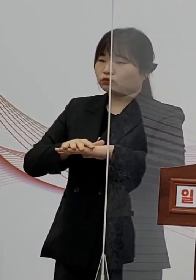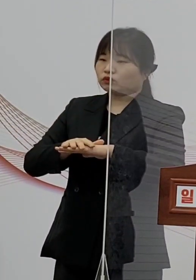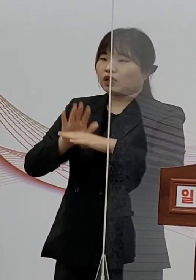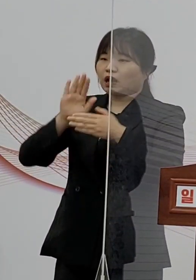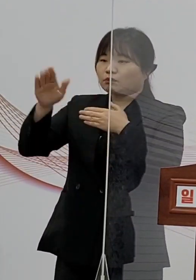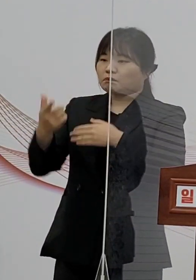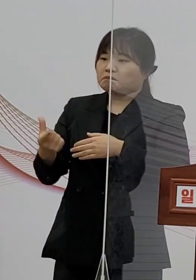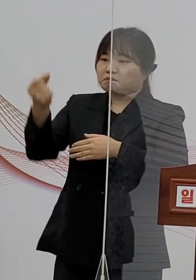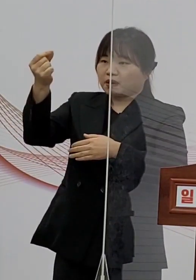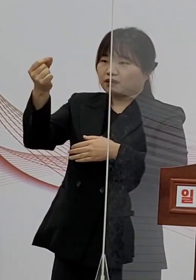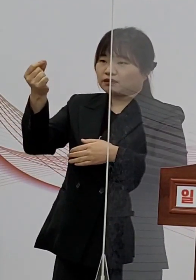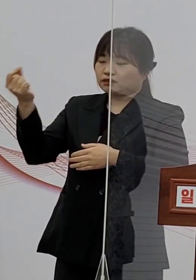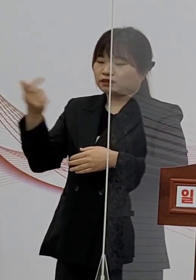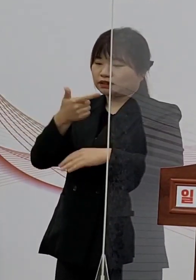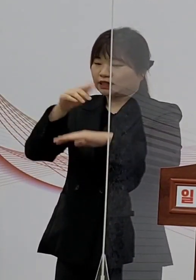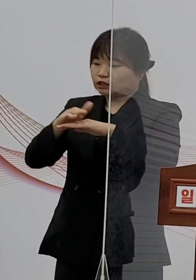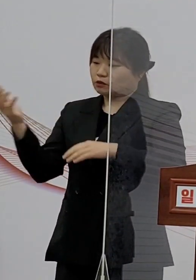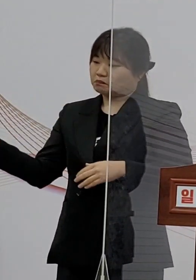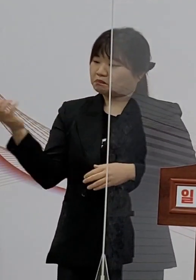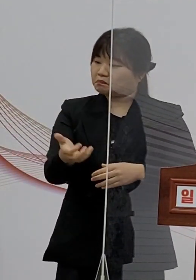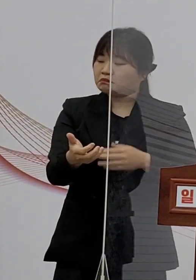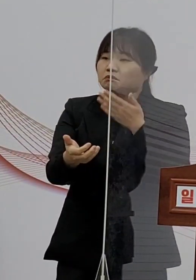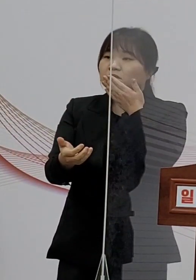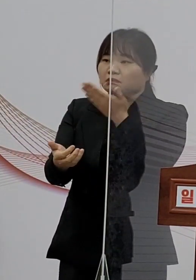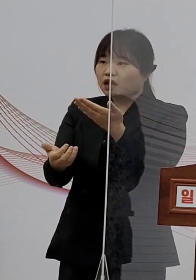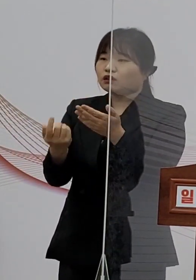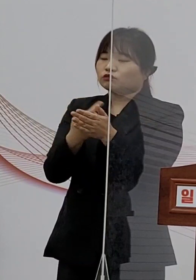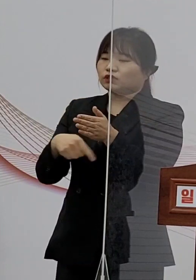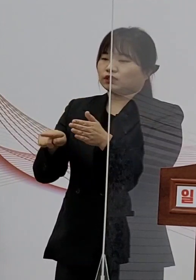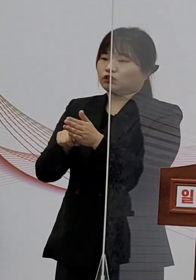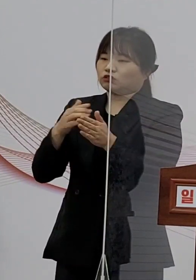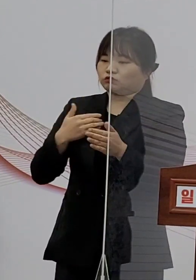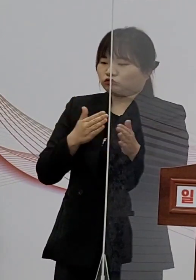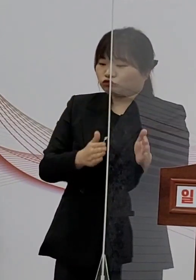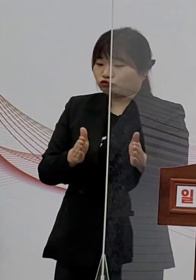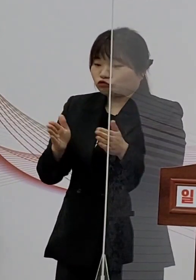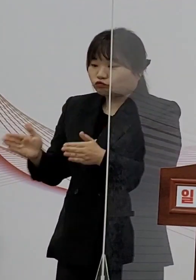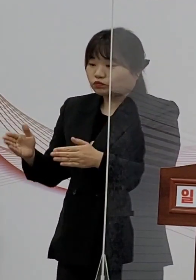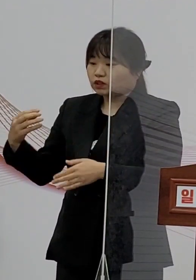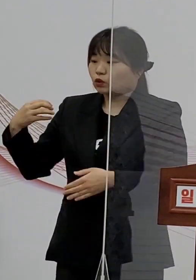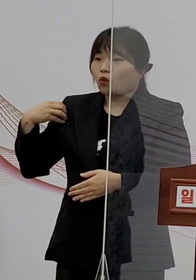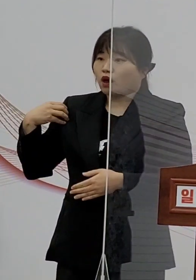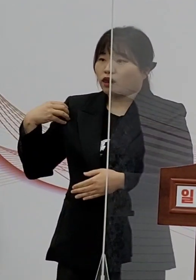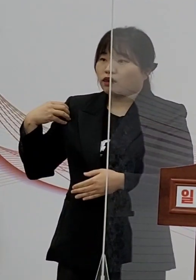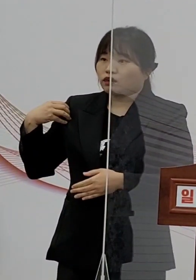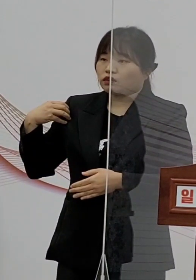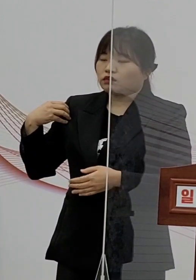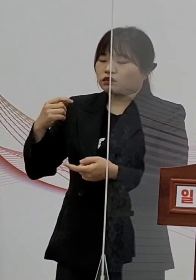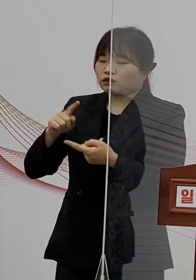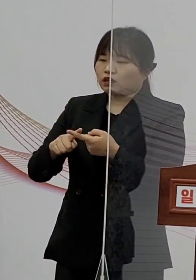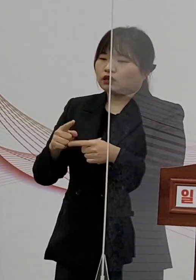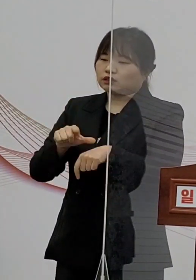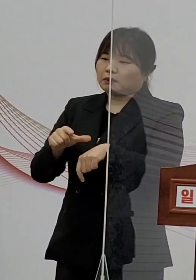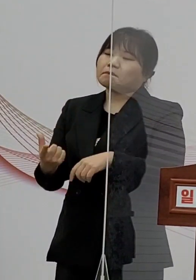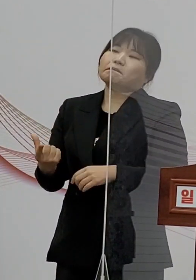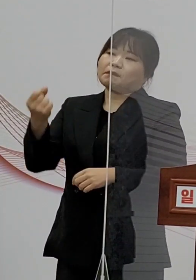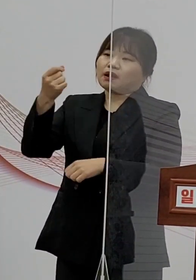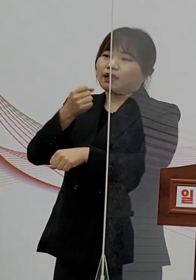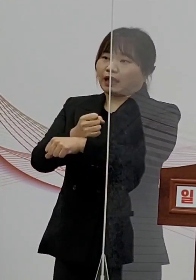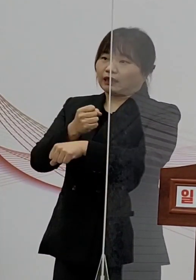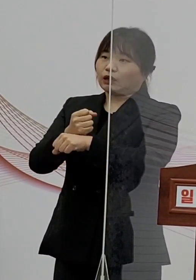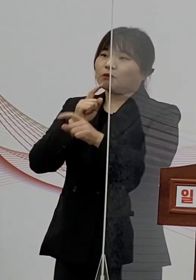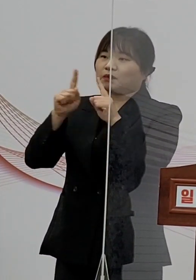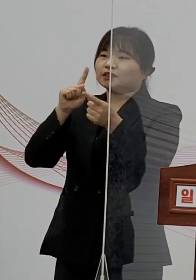방위사업청 조기에 대전에 이전할 수 있도록 저희가 준비할 수 있는 것은 신속하게 준비를 하겠다고